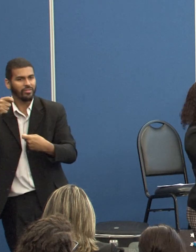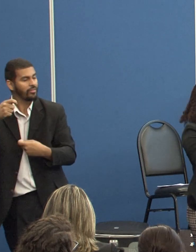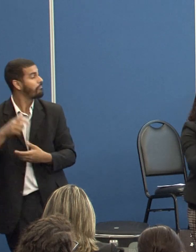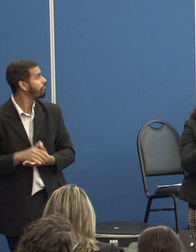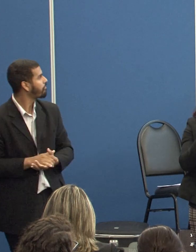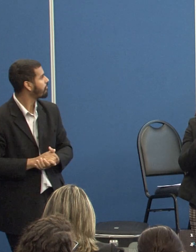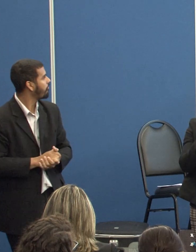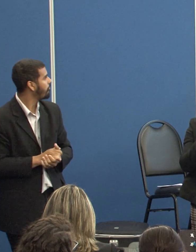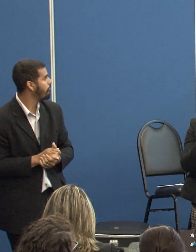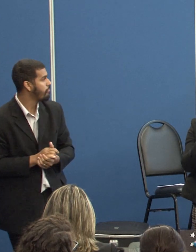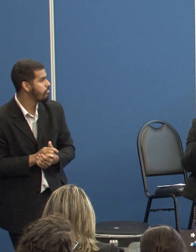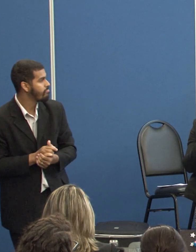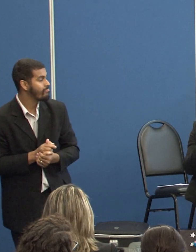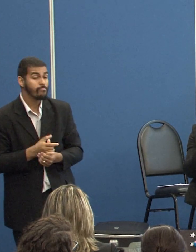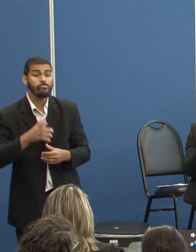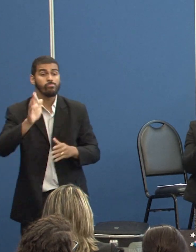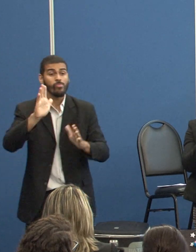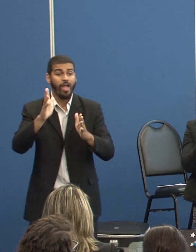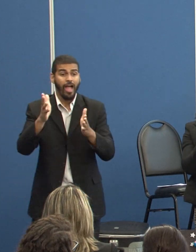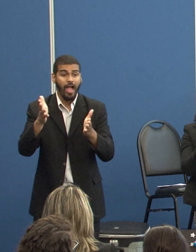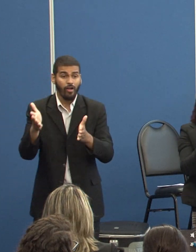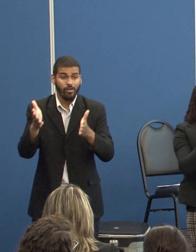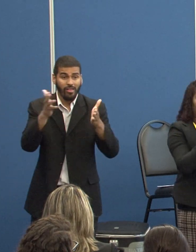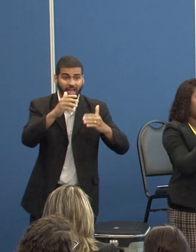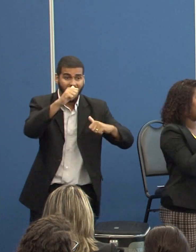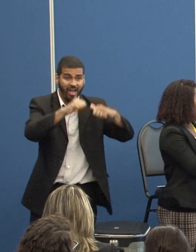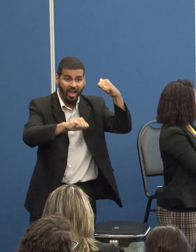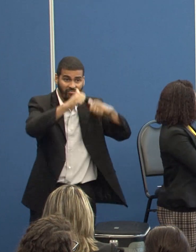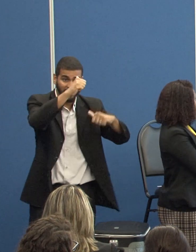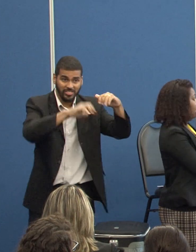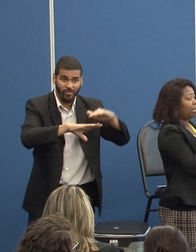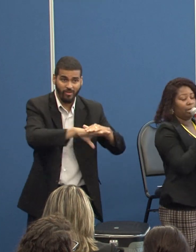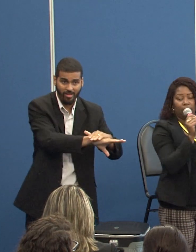Bom, eu vou dar uma paradinha na questão da avaliação, eu vou retomar